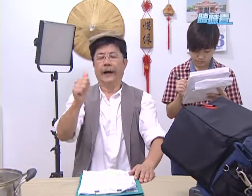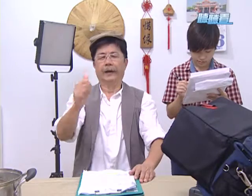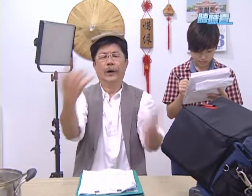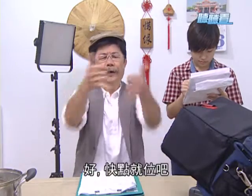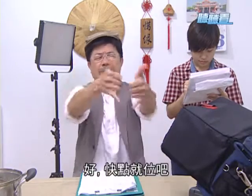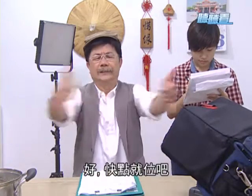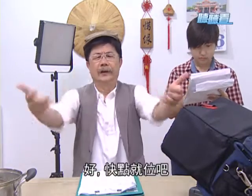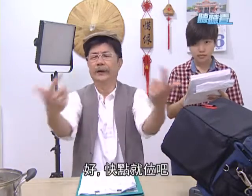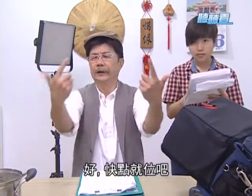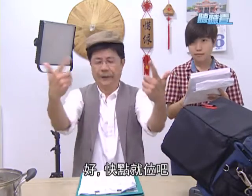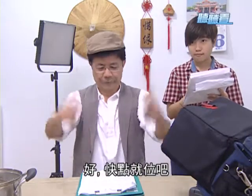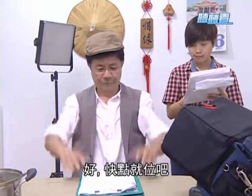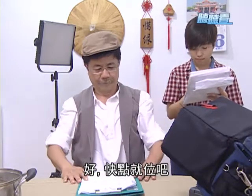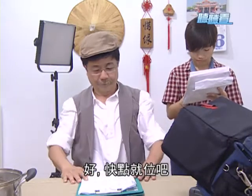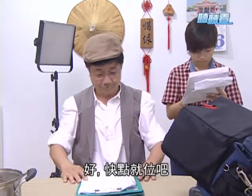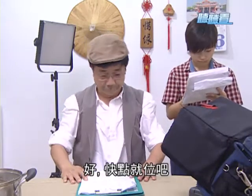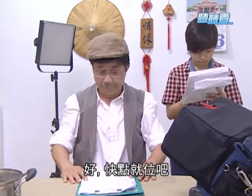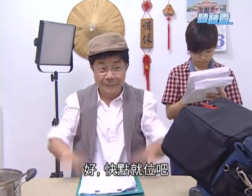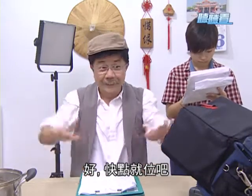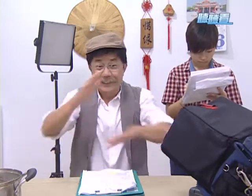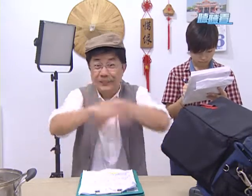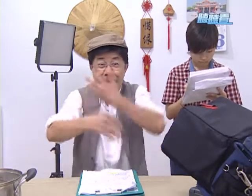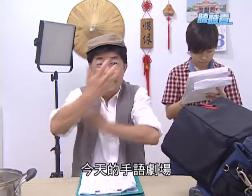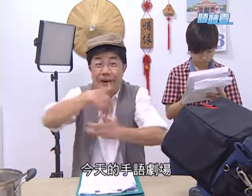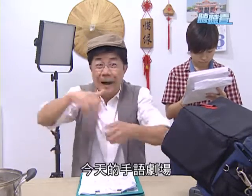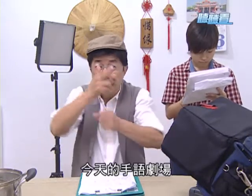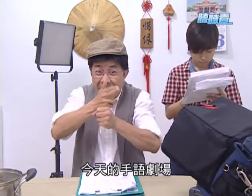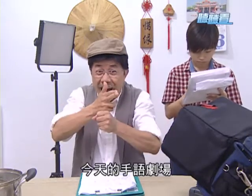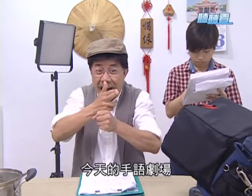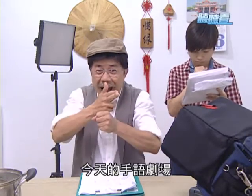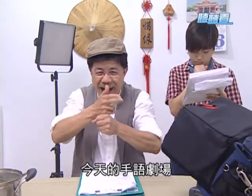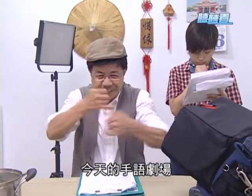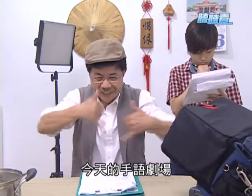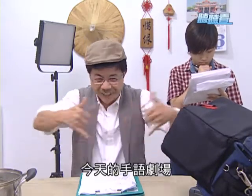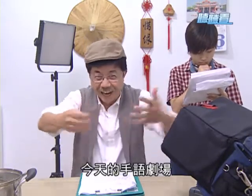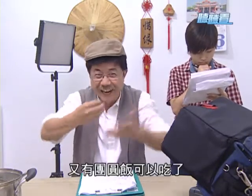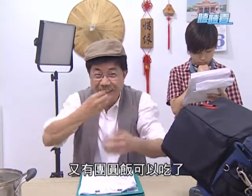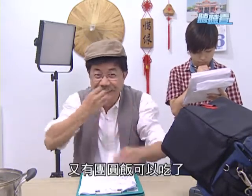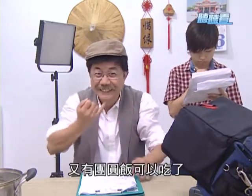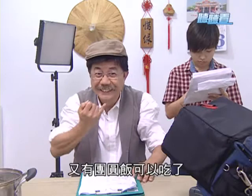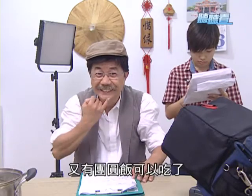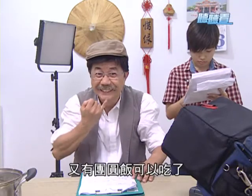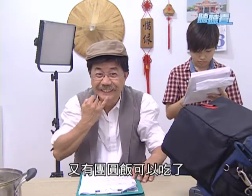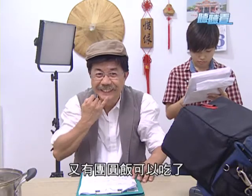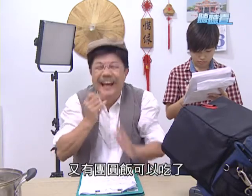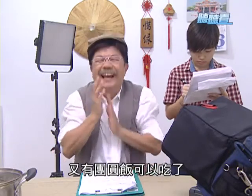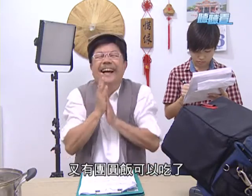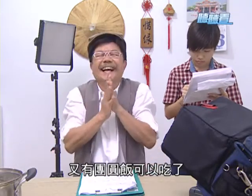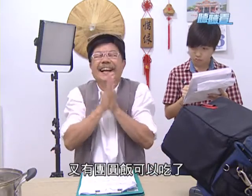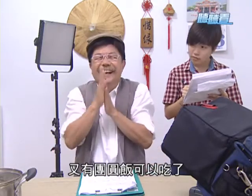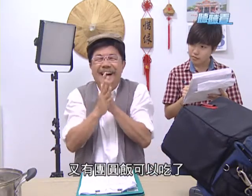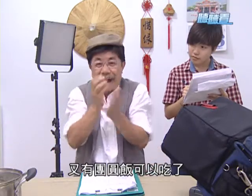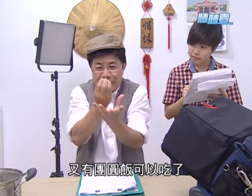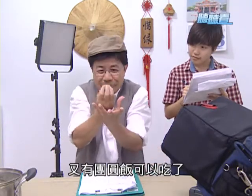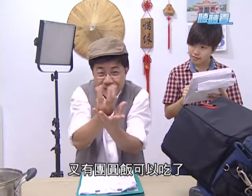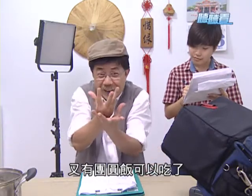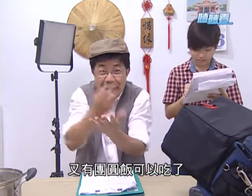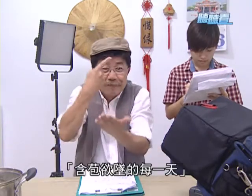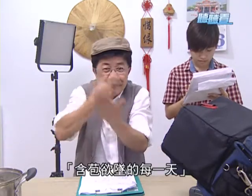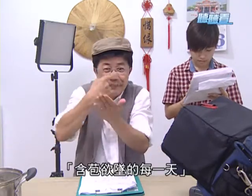好，快点就位吧。今天的手语剧场啊，又有团圆饭可以吃了。含苞欲